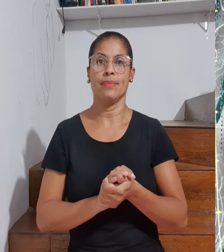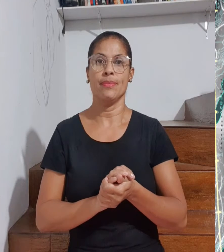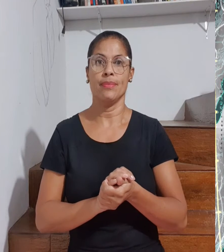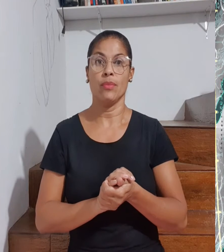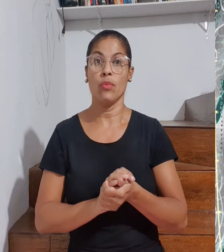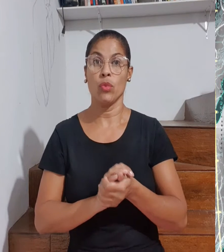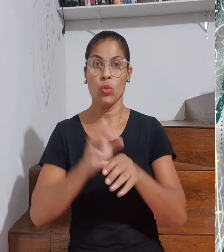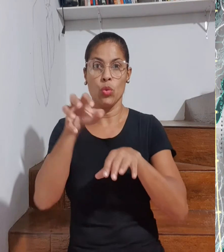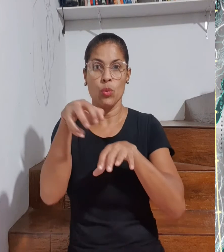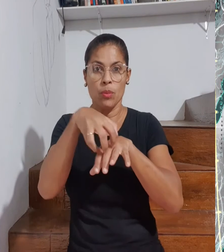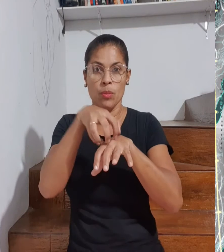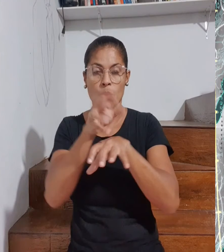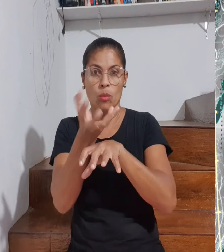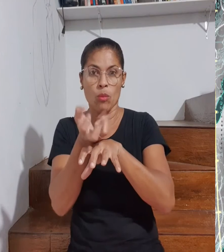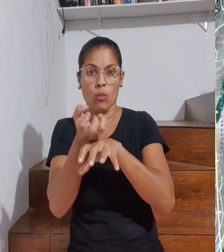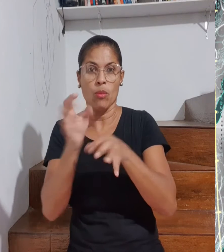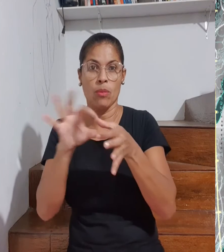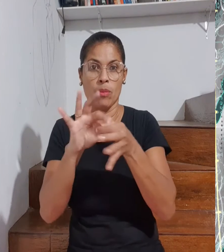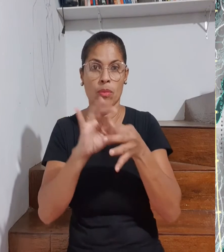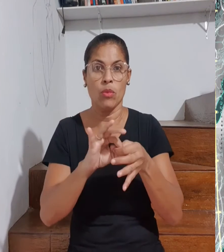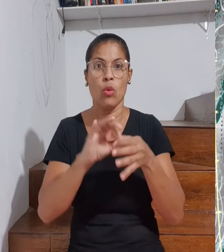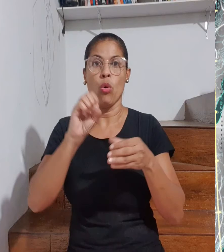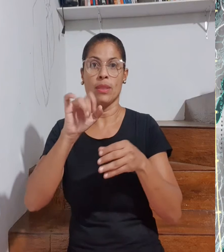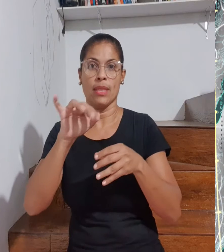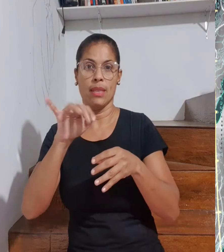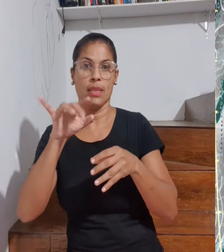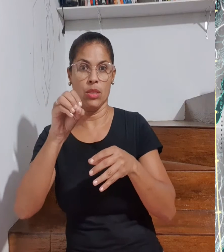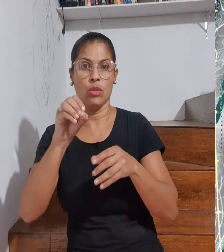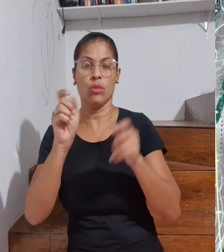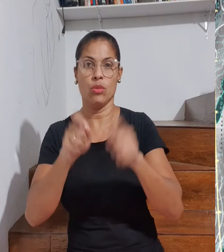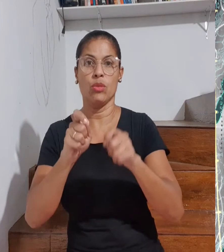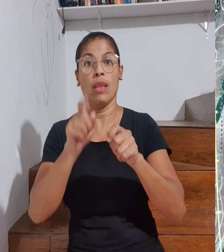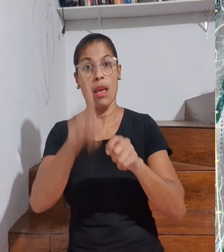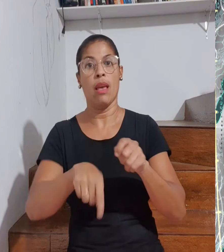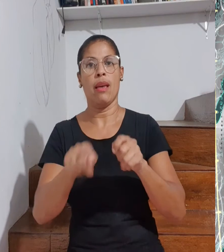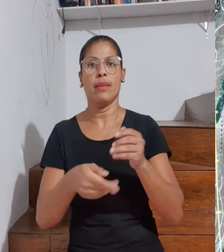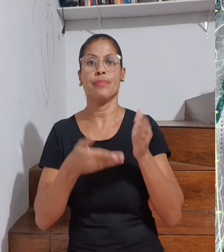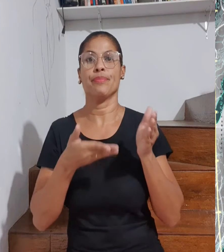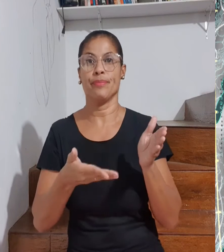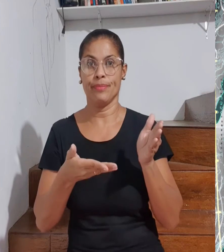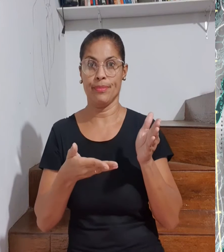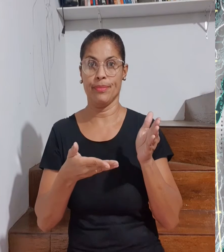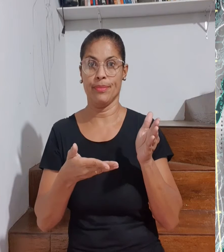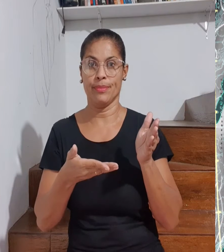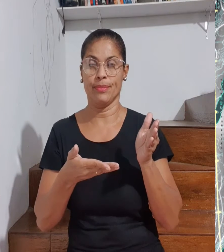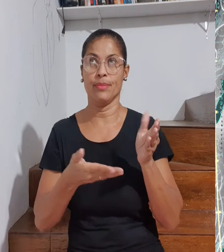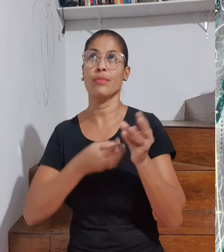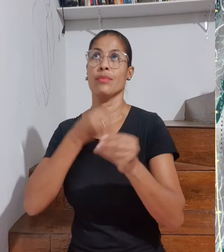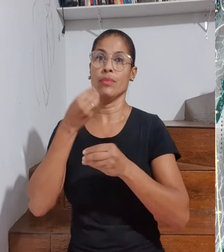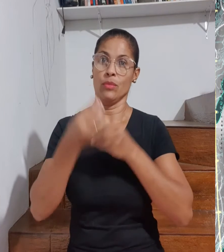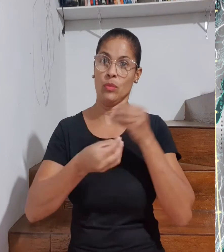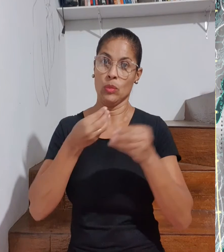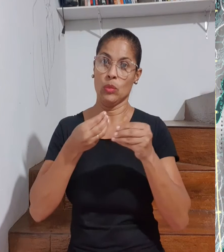Os receptores colinérgicos podem ser muscarínicos, que são receptores metabotrópicos, ou